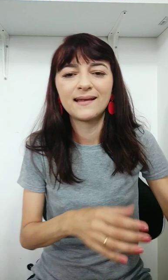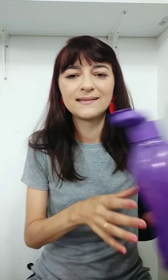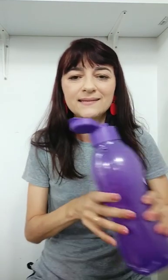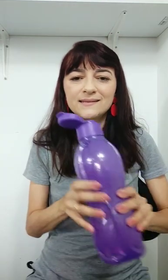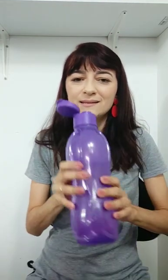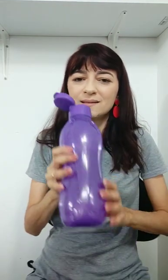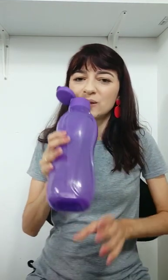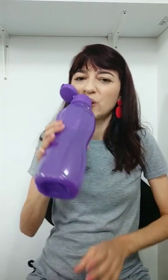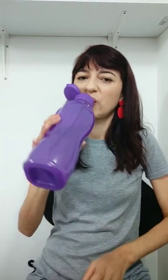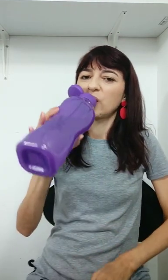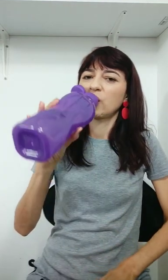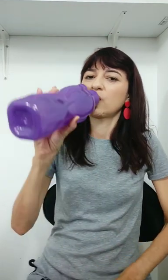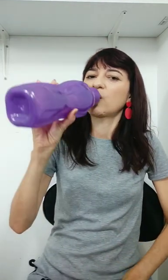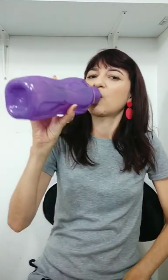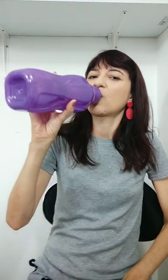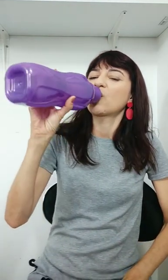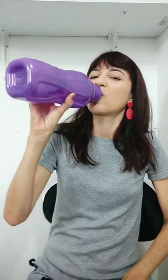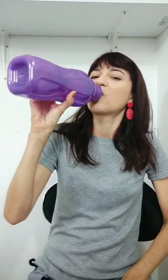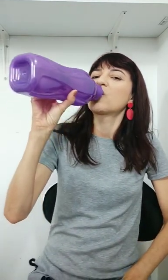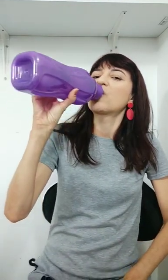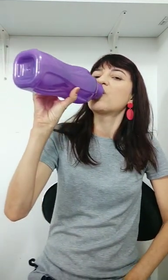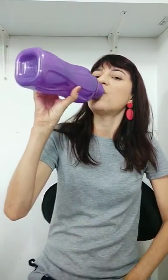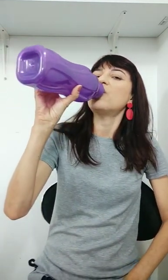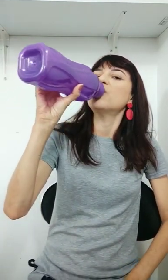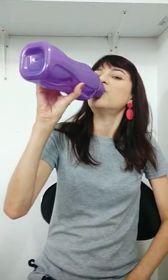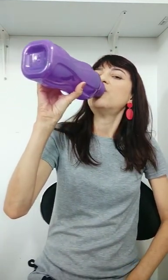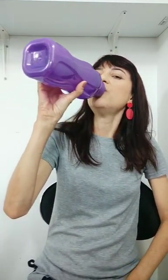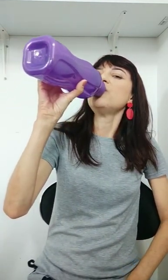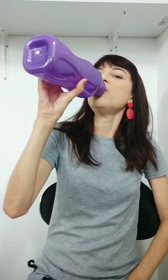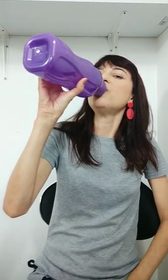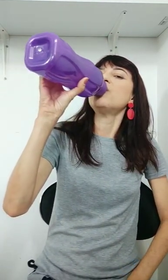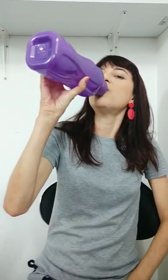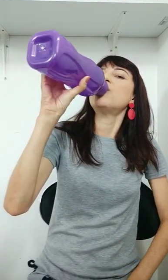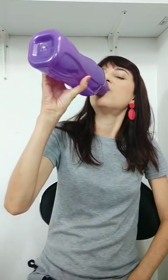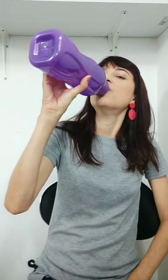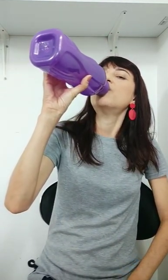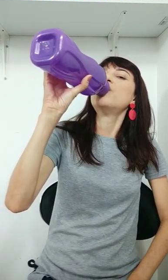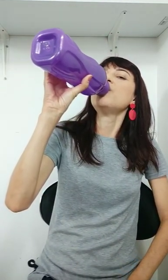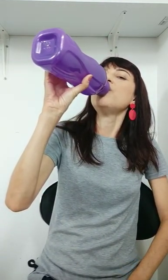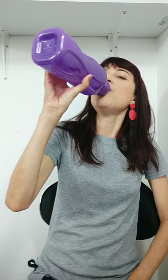existe, não fique com esse preconceito. Ah, o surdo não me recebe bem. Não existe isso.